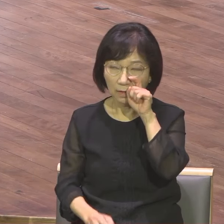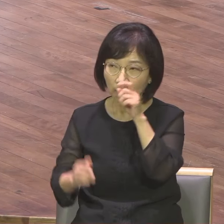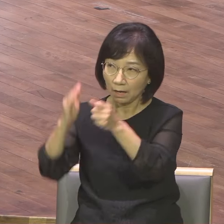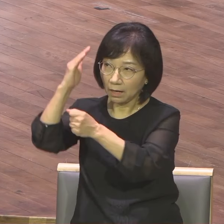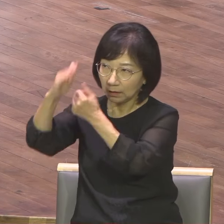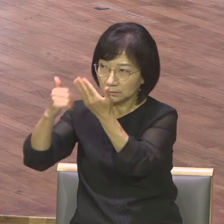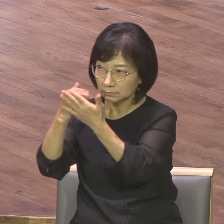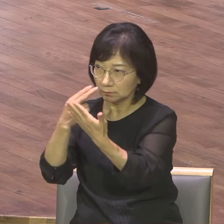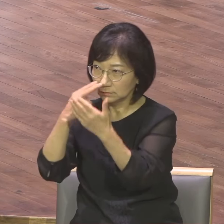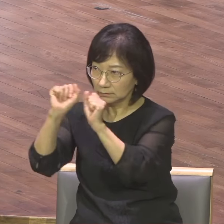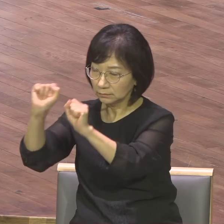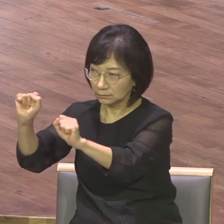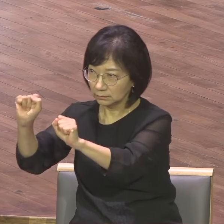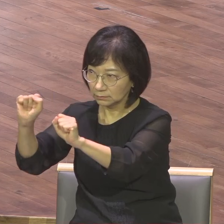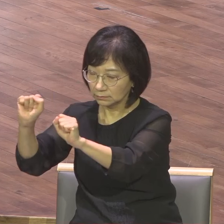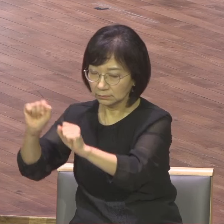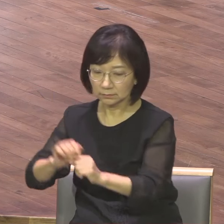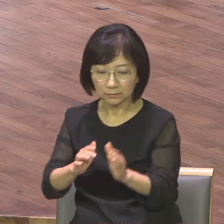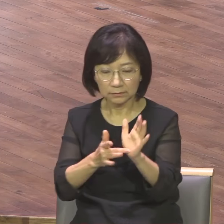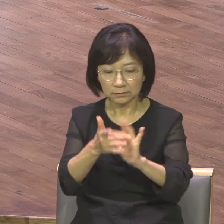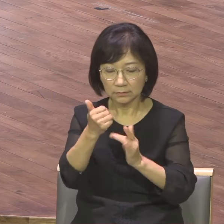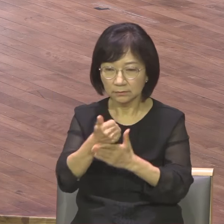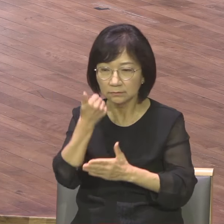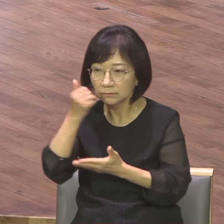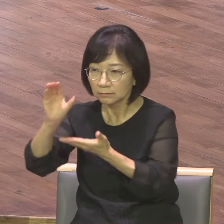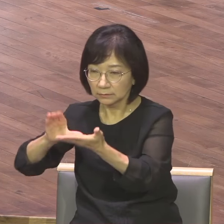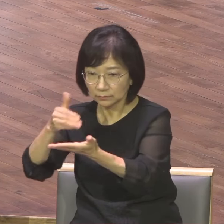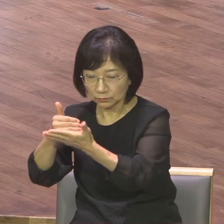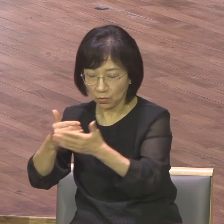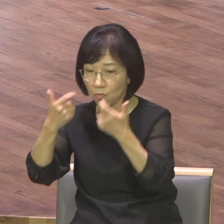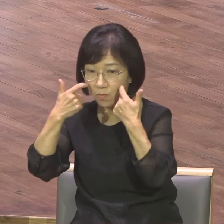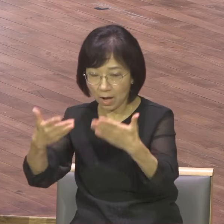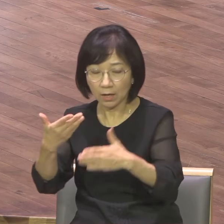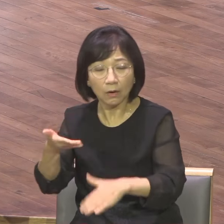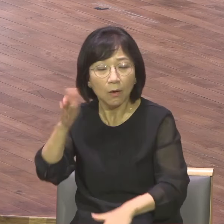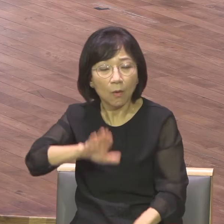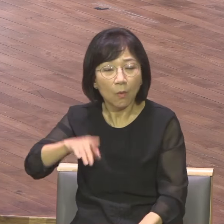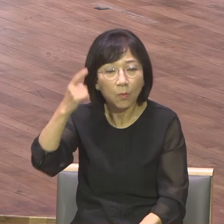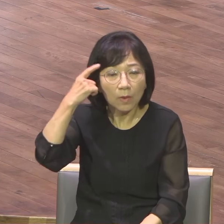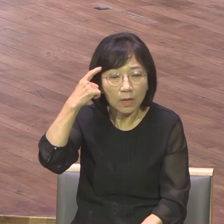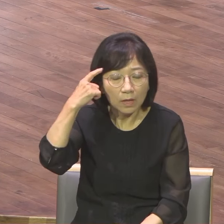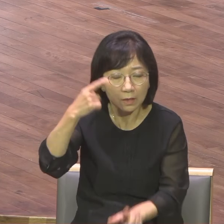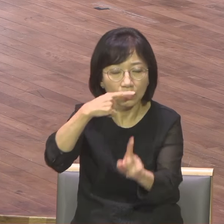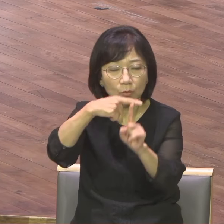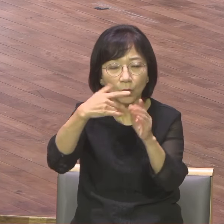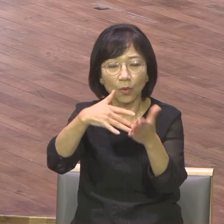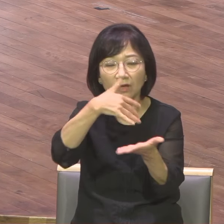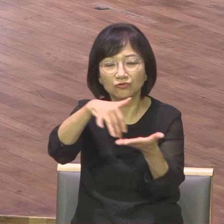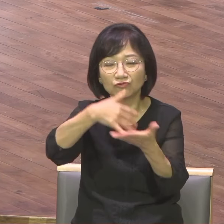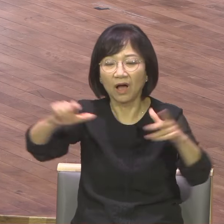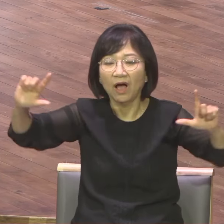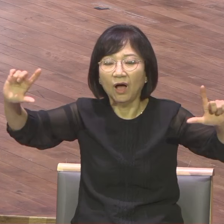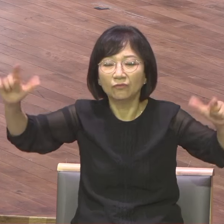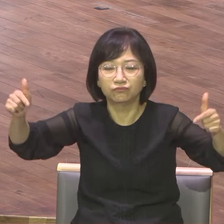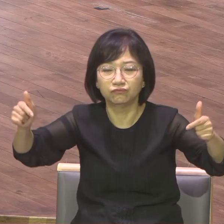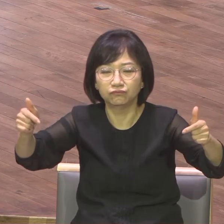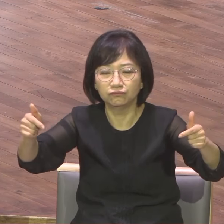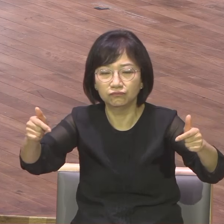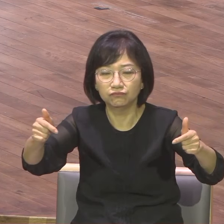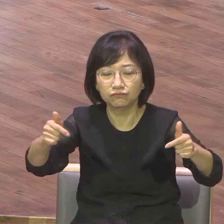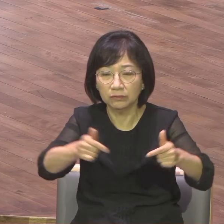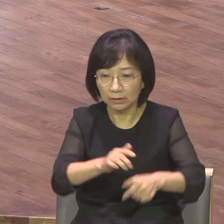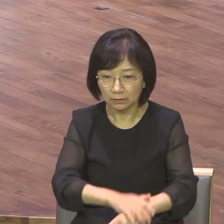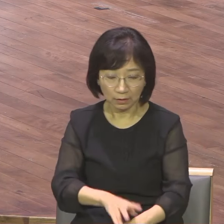살아계시고 예수님이 그러셨는데 왜 교회 문을 닫냐? 성경이 있는데 아니 이단들은